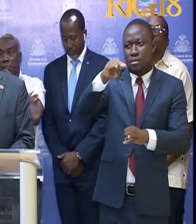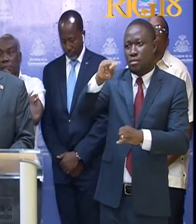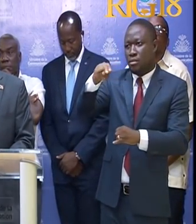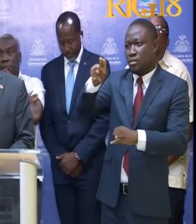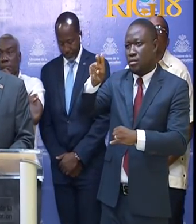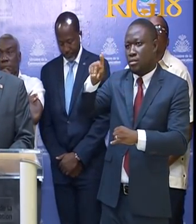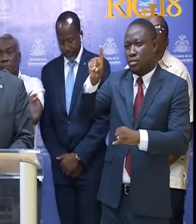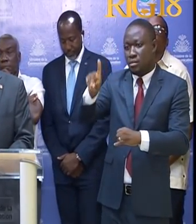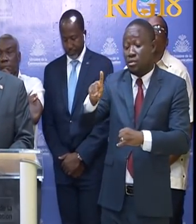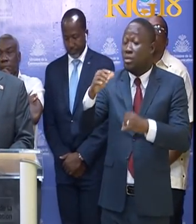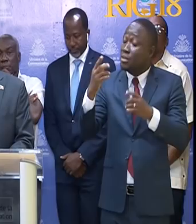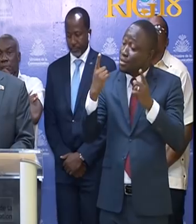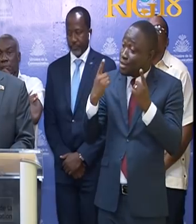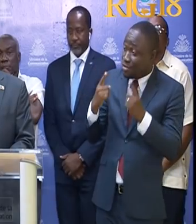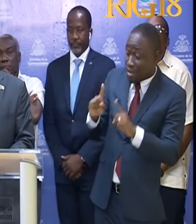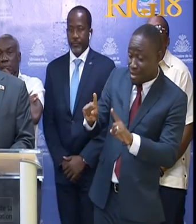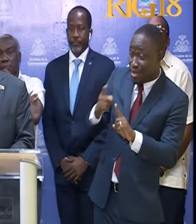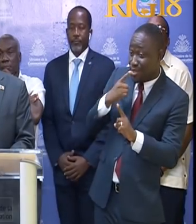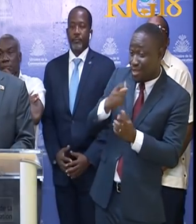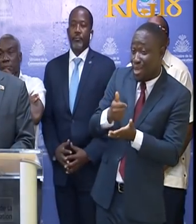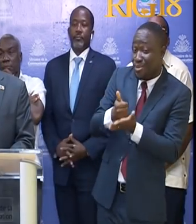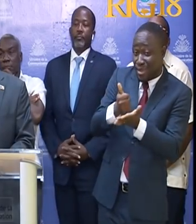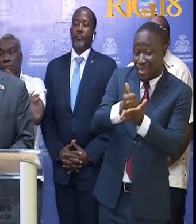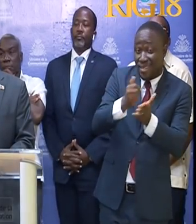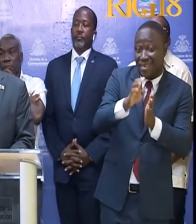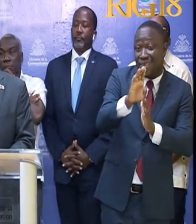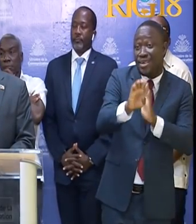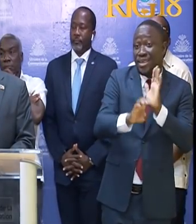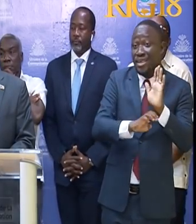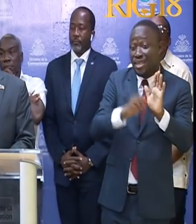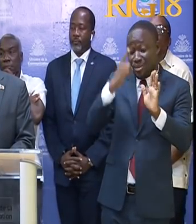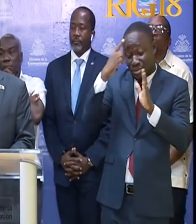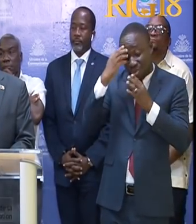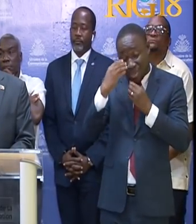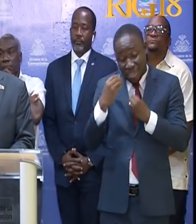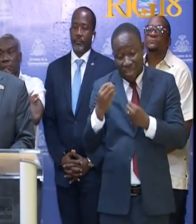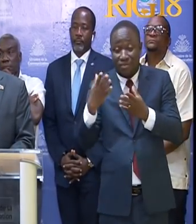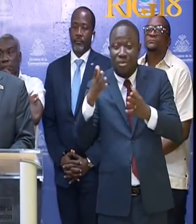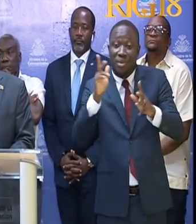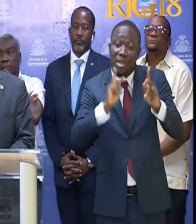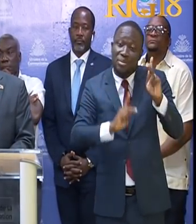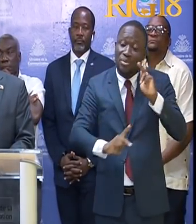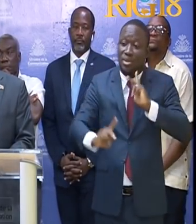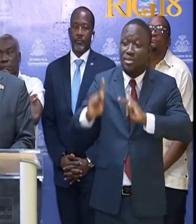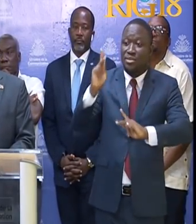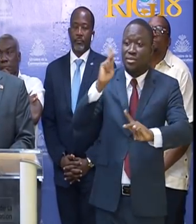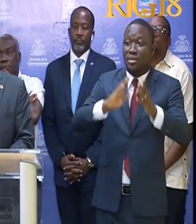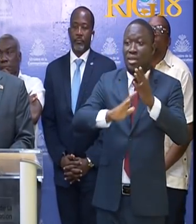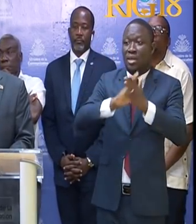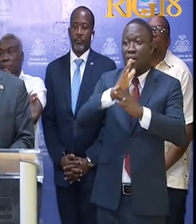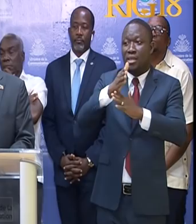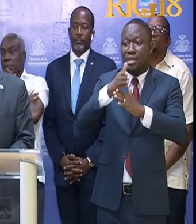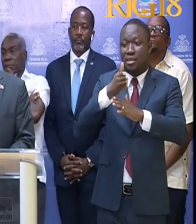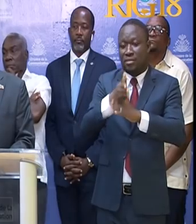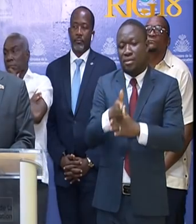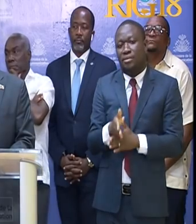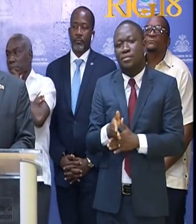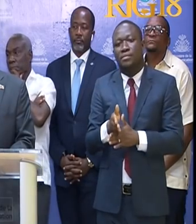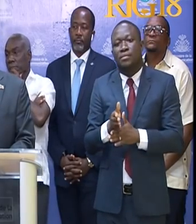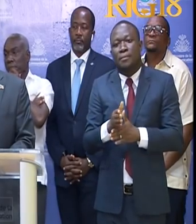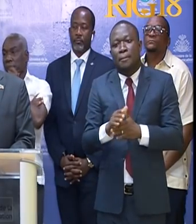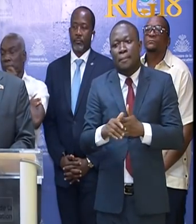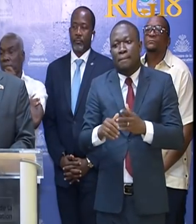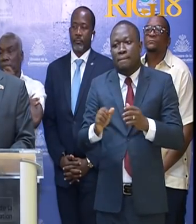qui se mettent déjà à la disposition de l'État pour informer la population à travers des émissions,